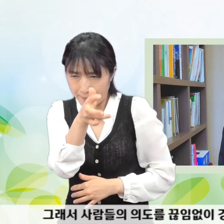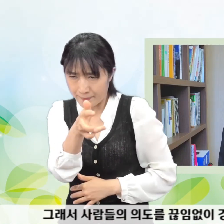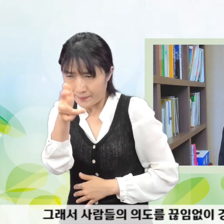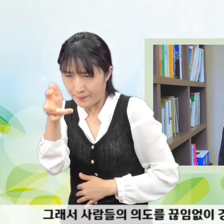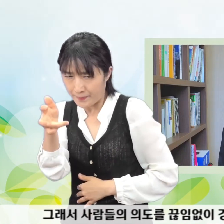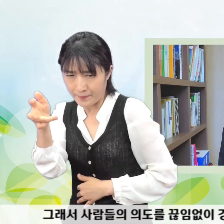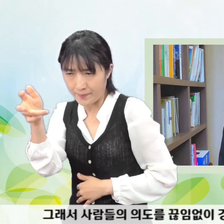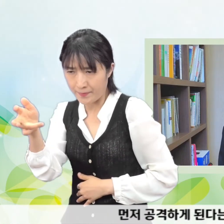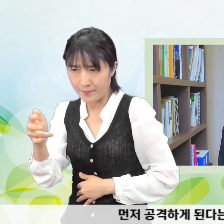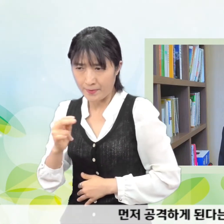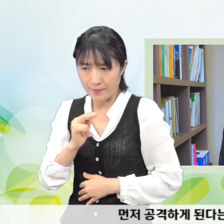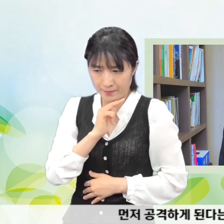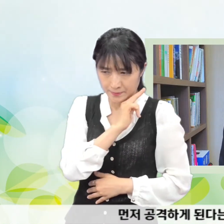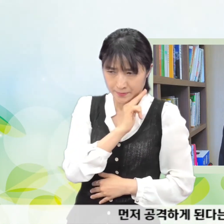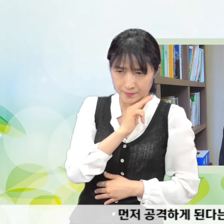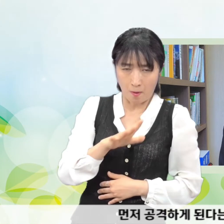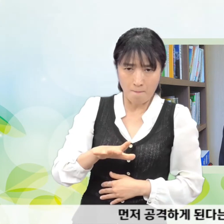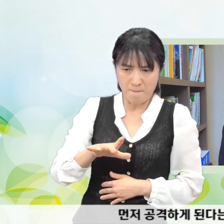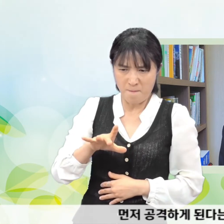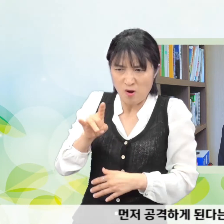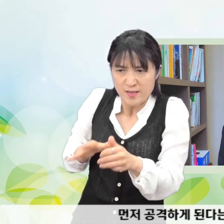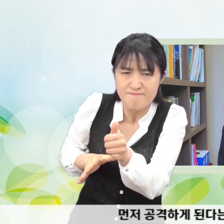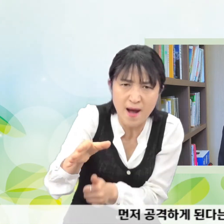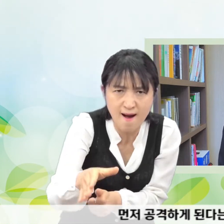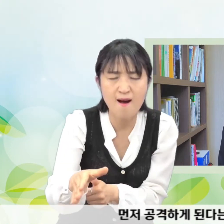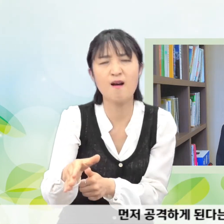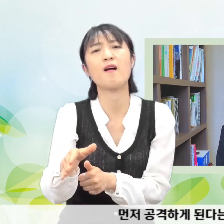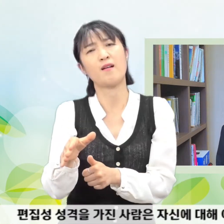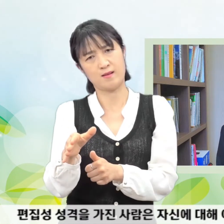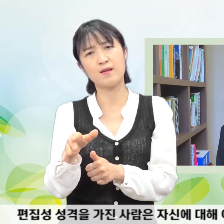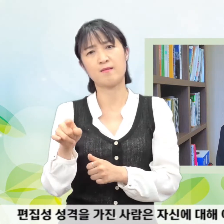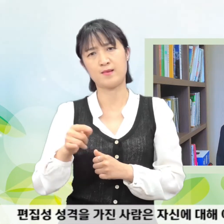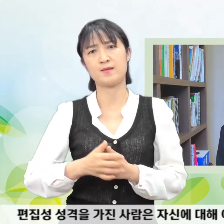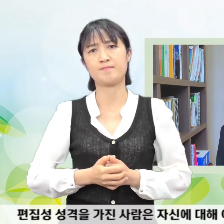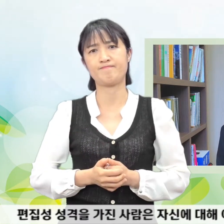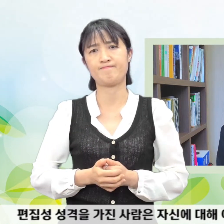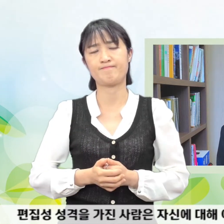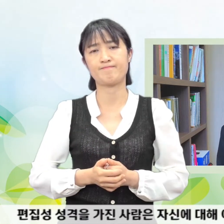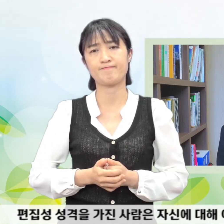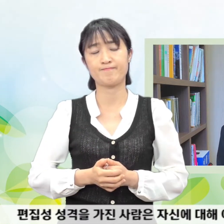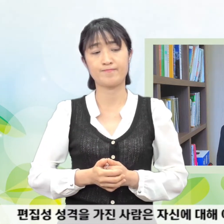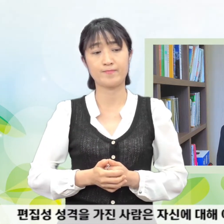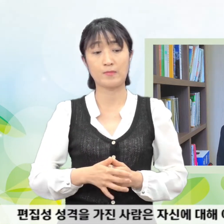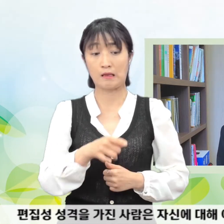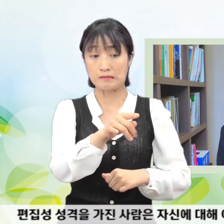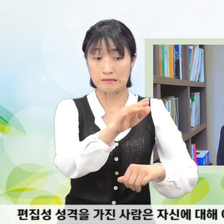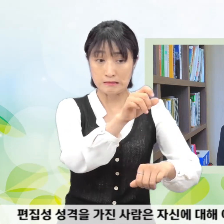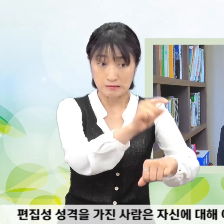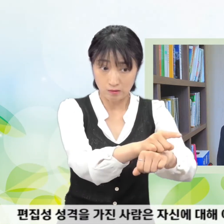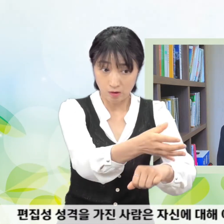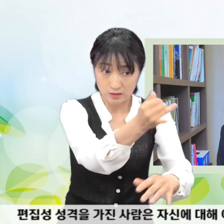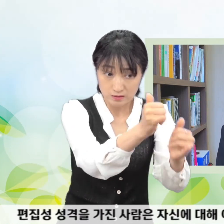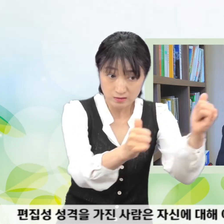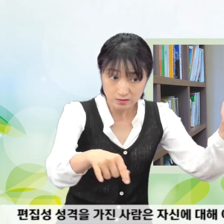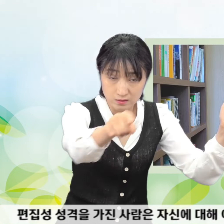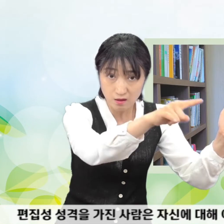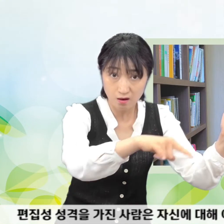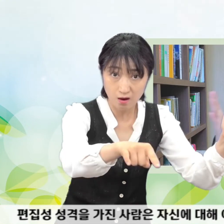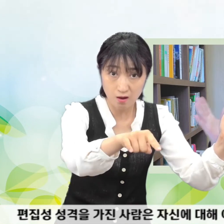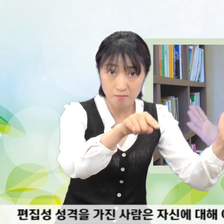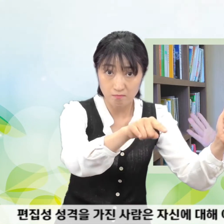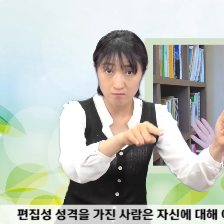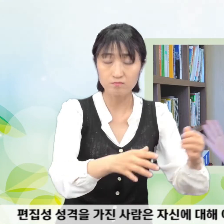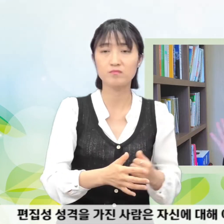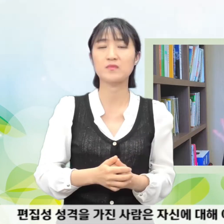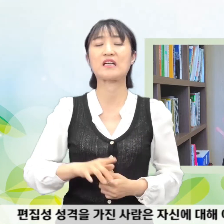감시, 의심하면서 먼저 공격을 하게 된다는 거죠. 편집성 성격을 갖고 있는 사람들은